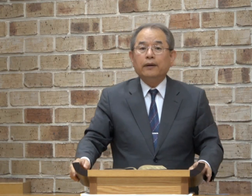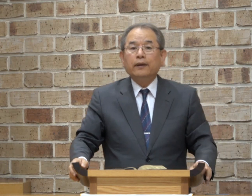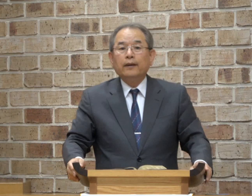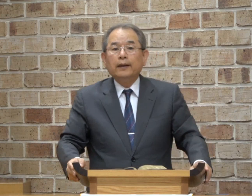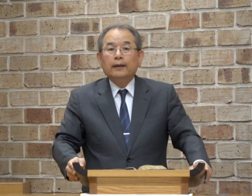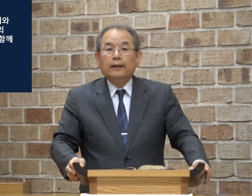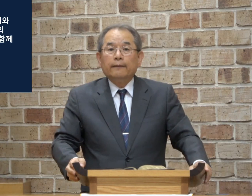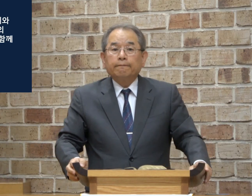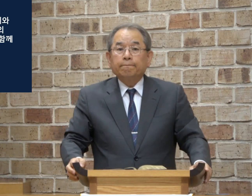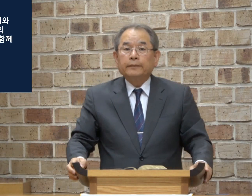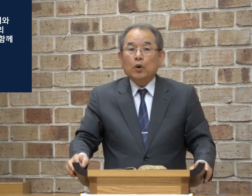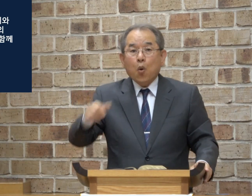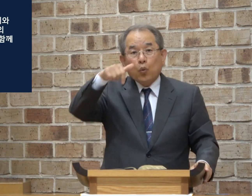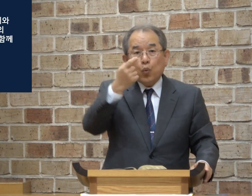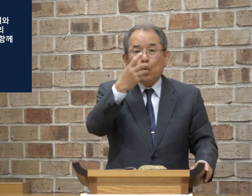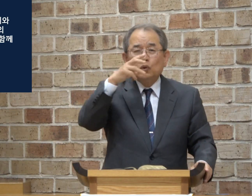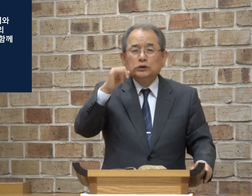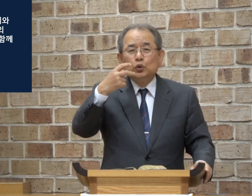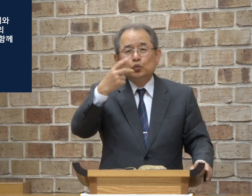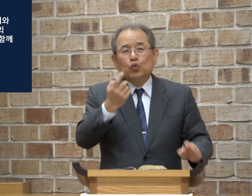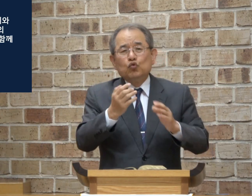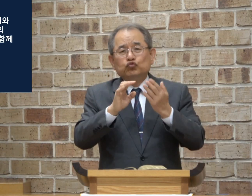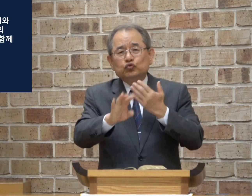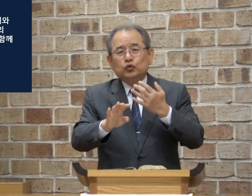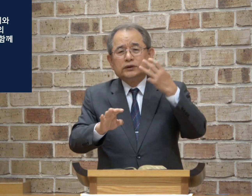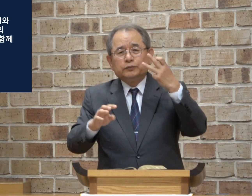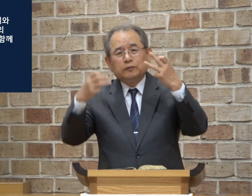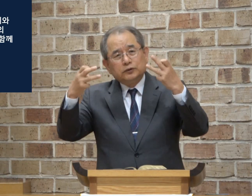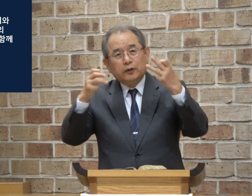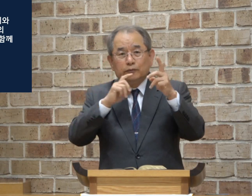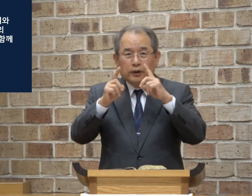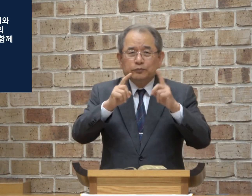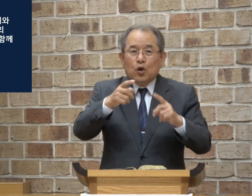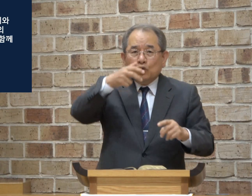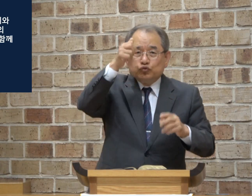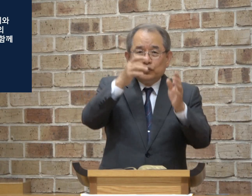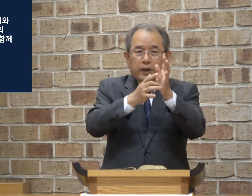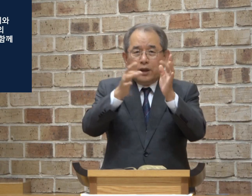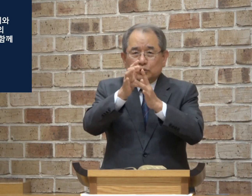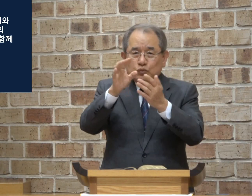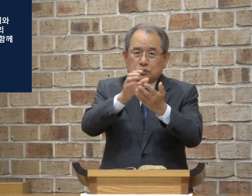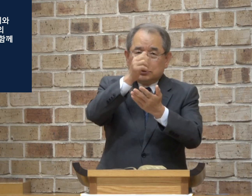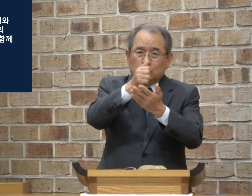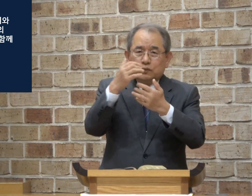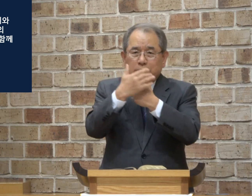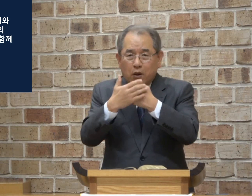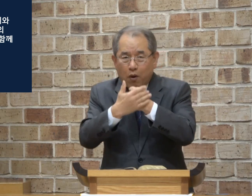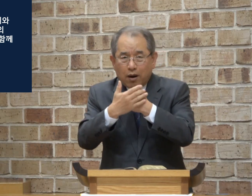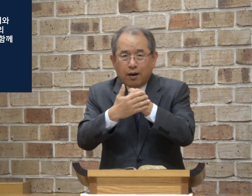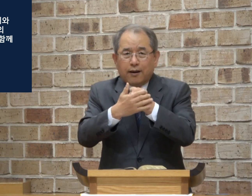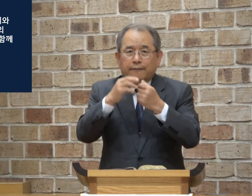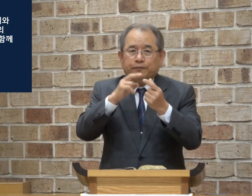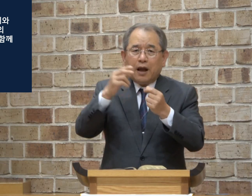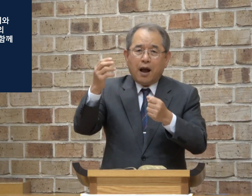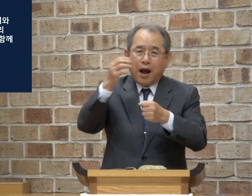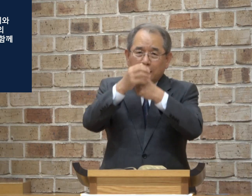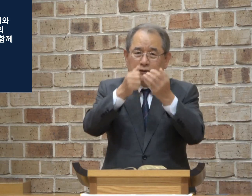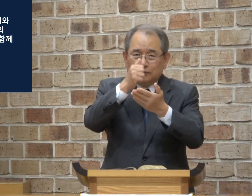대략적으로 제가 설명을 드리자면 말씀을 통해서 고린도후서 13절 말씀에 주 예수 그리스도의